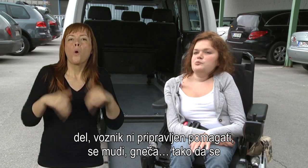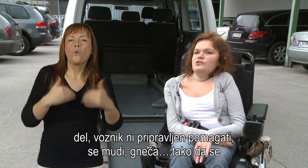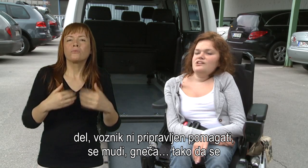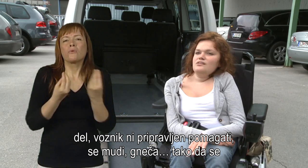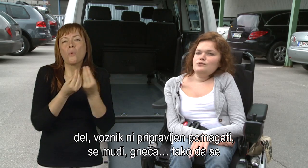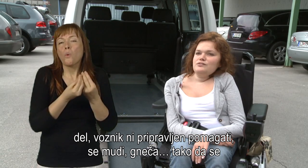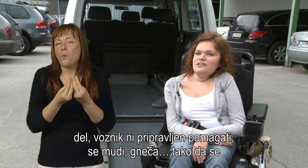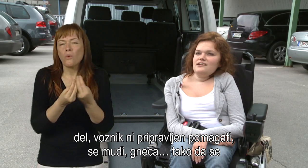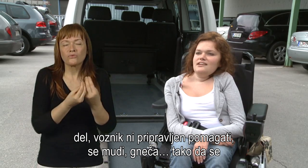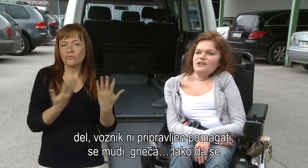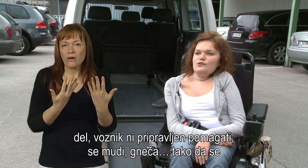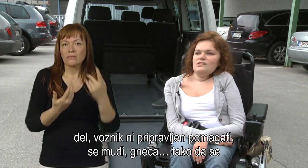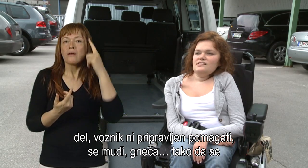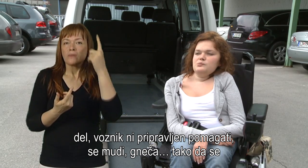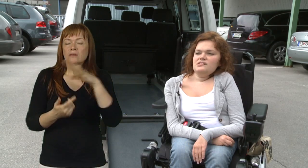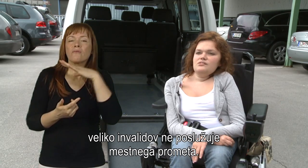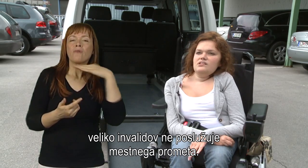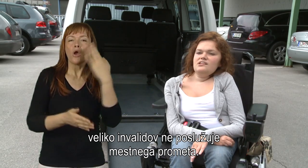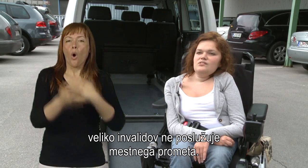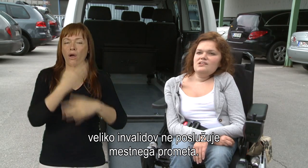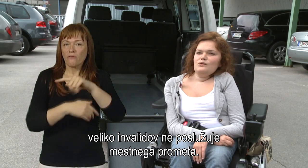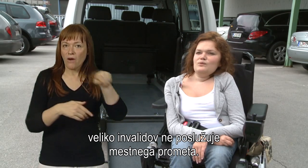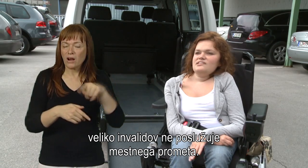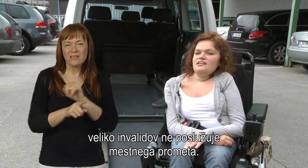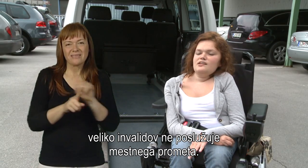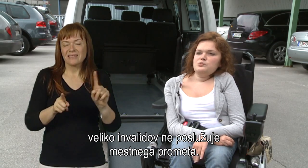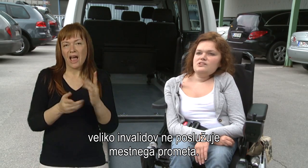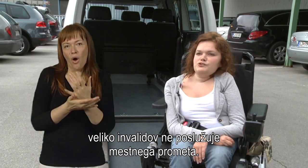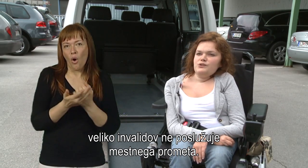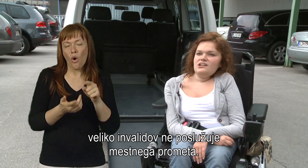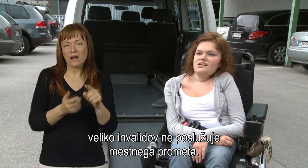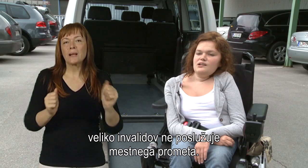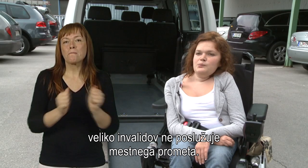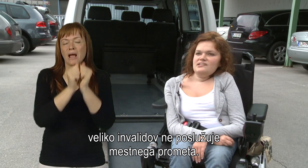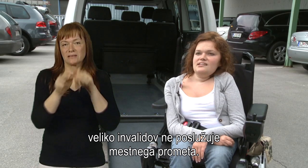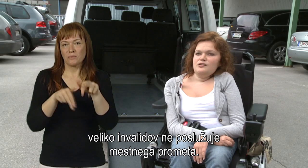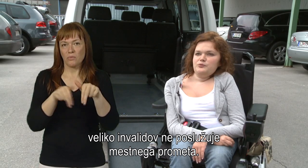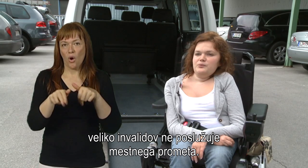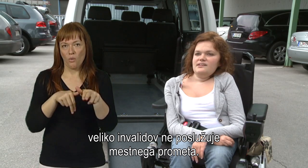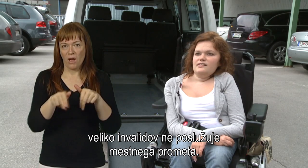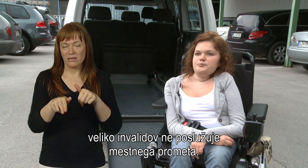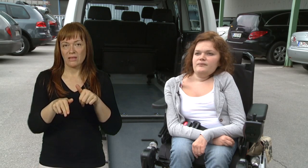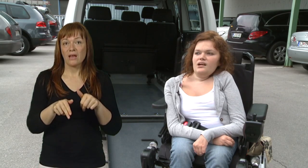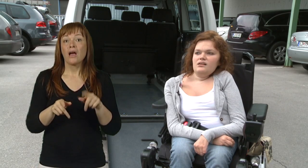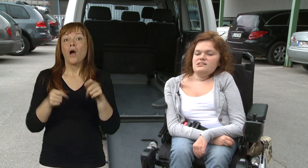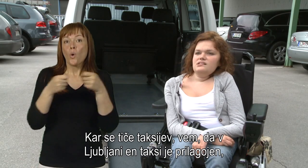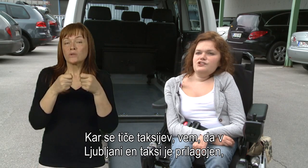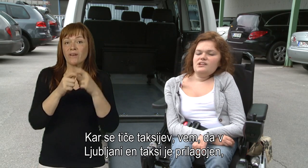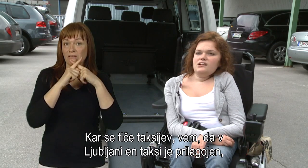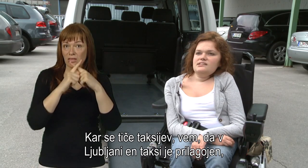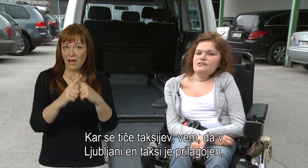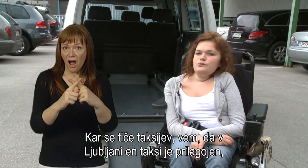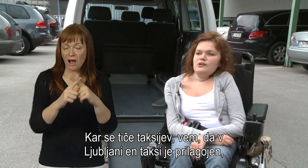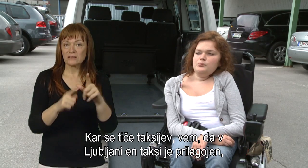vem, se mudi, gužva je. Tako da se mi zdi, da veliko invalidov se raje ne poslužuje mestnega prometa. Kar se